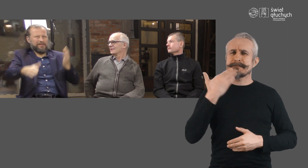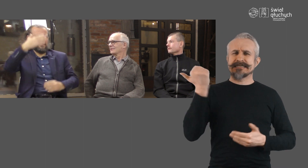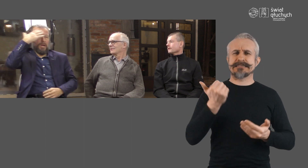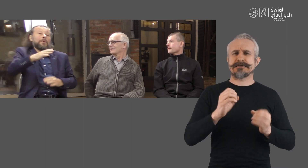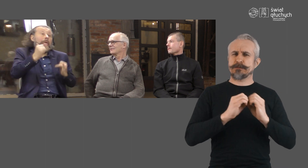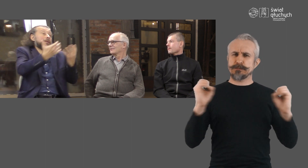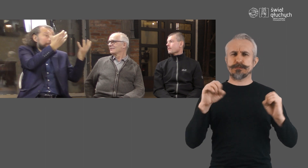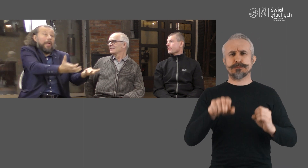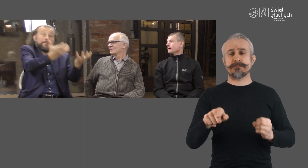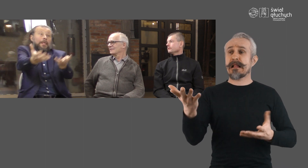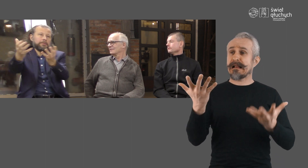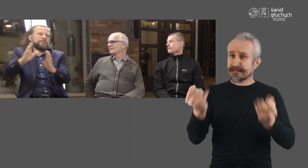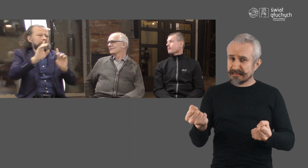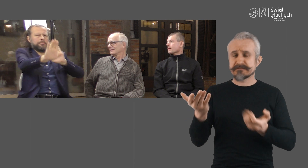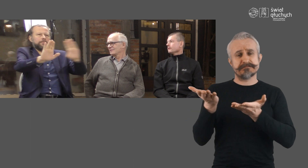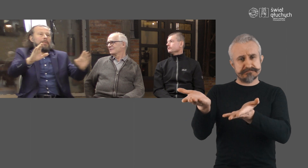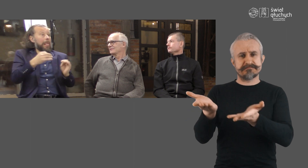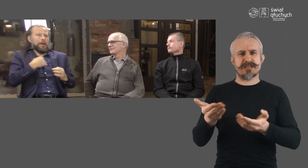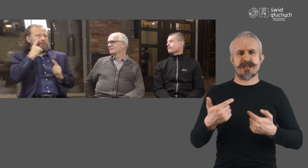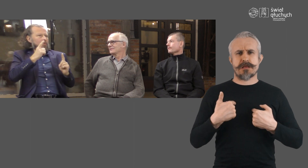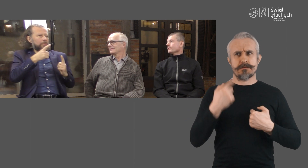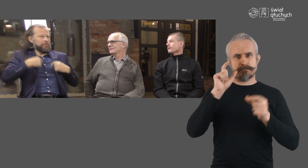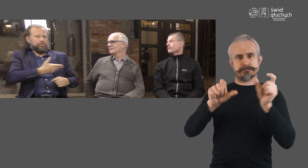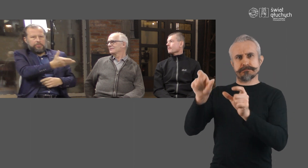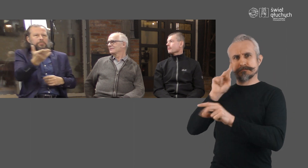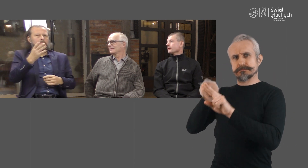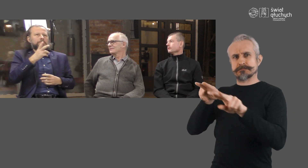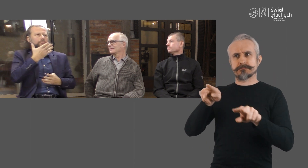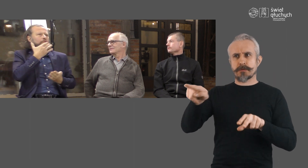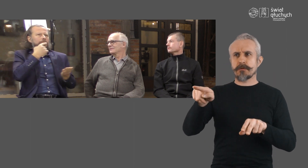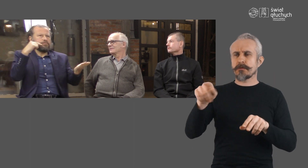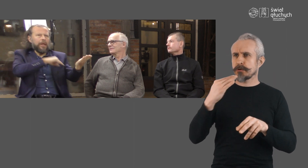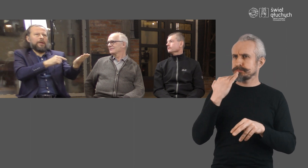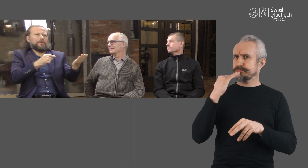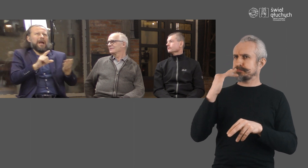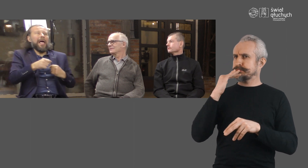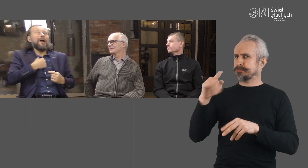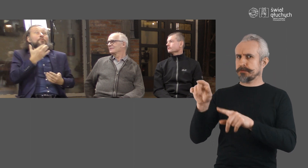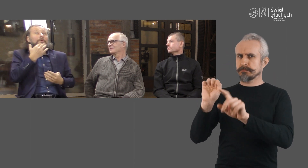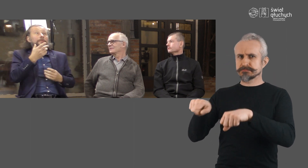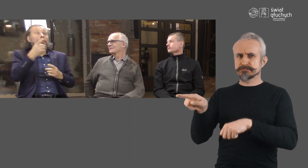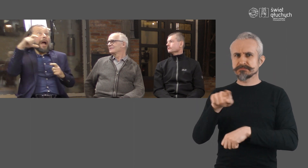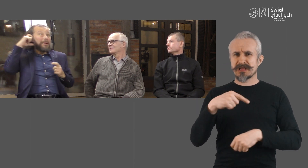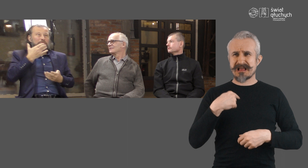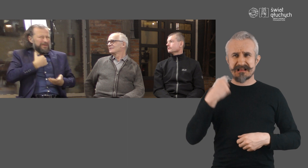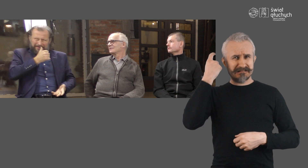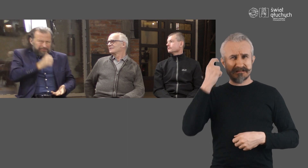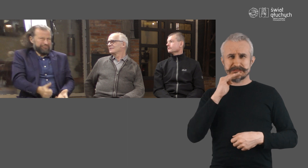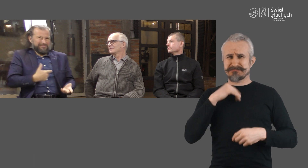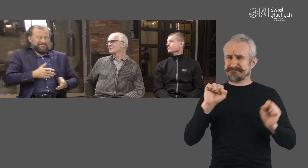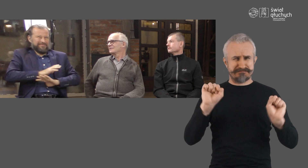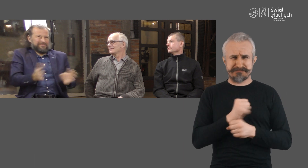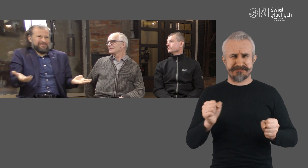nosić aparaty. Ja wolałam być bez aparatów. Kto chce sobie nosić aparaty, niech sobie nosi aparaty. No, to